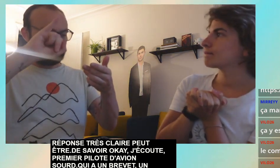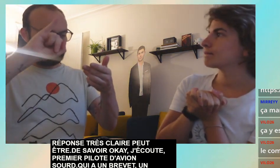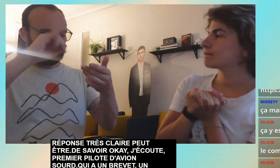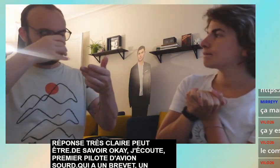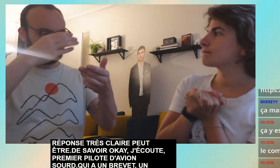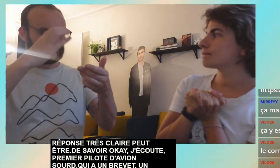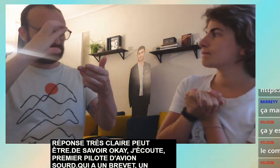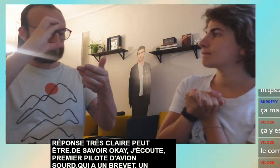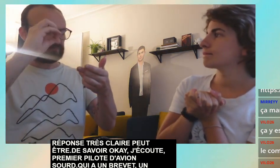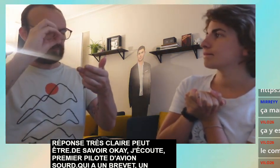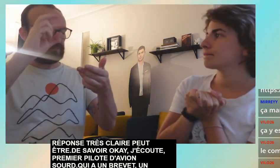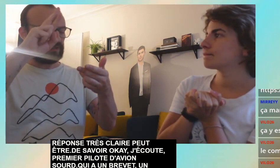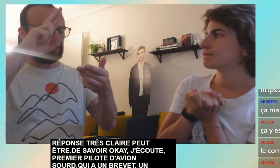Henry